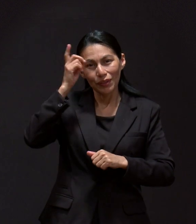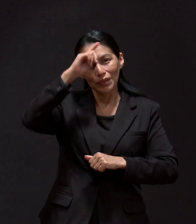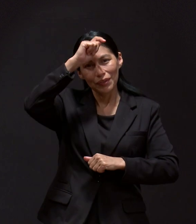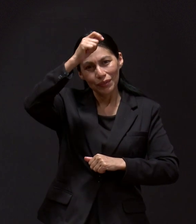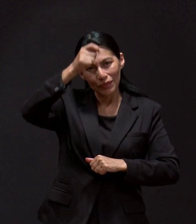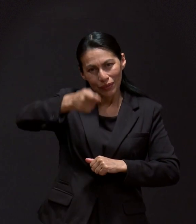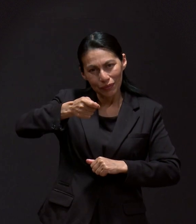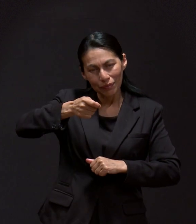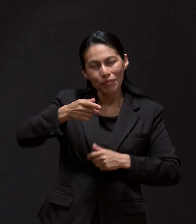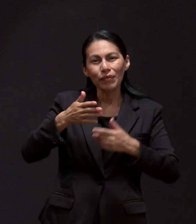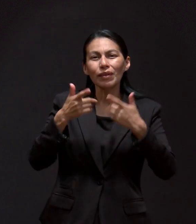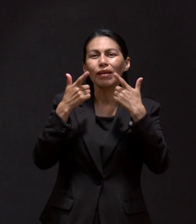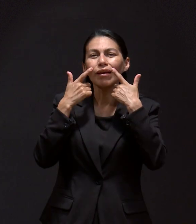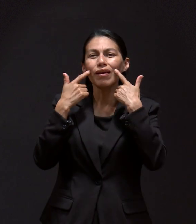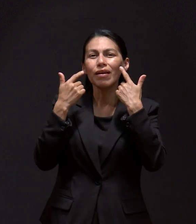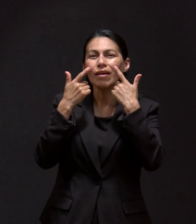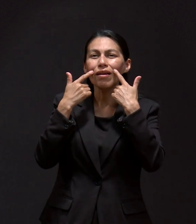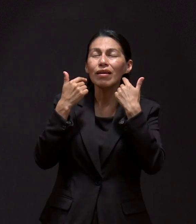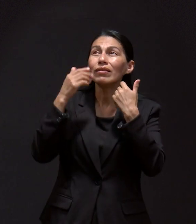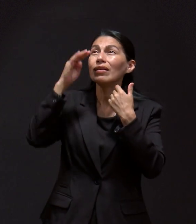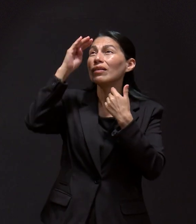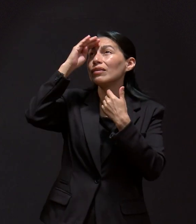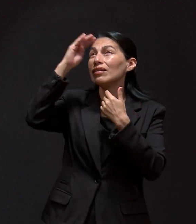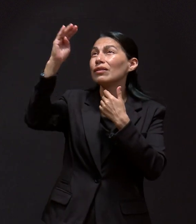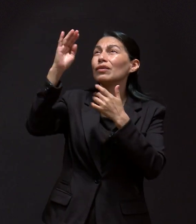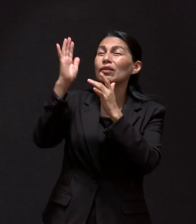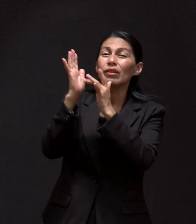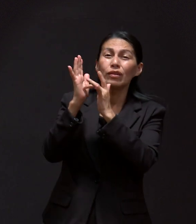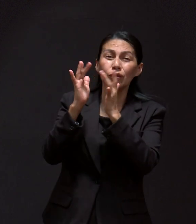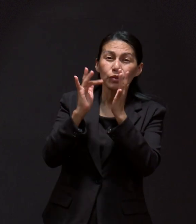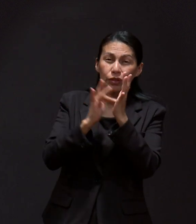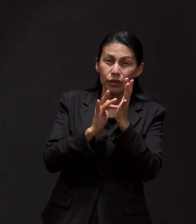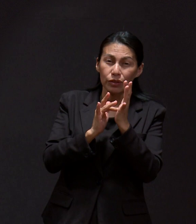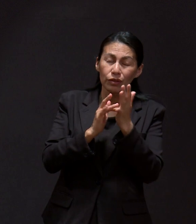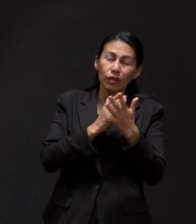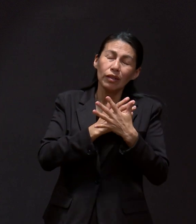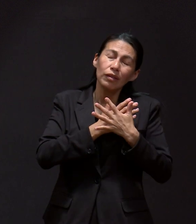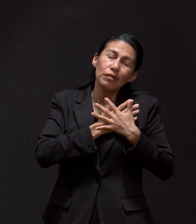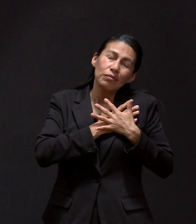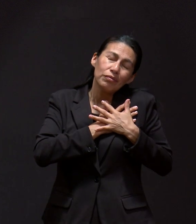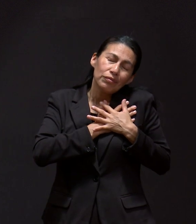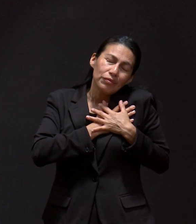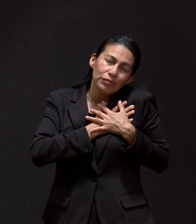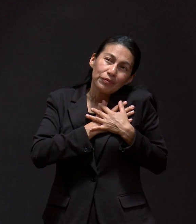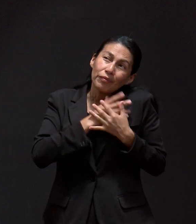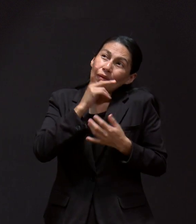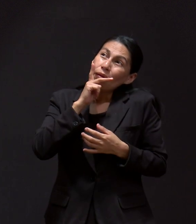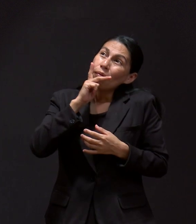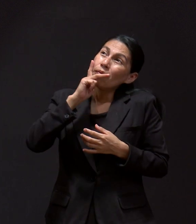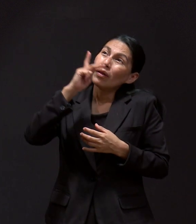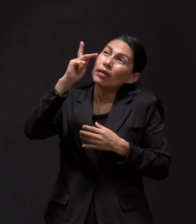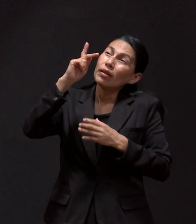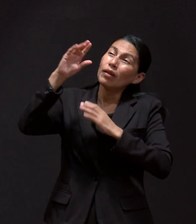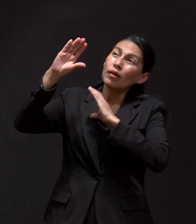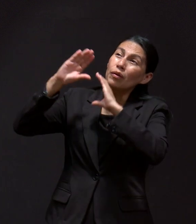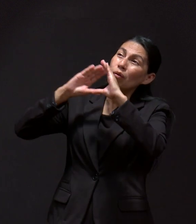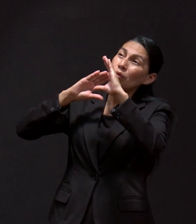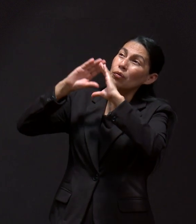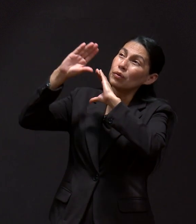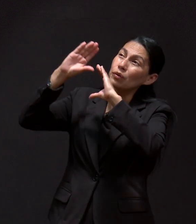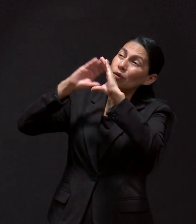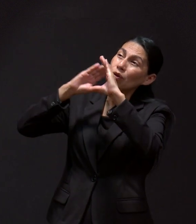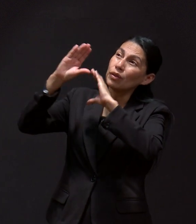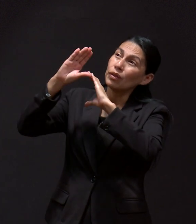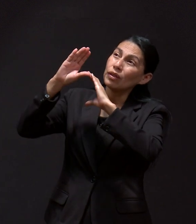dios que la gracia del señor jesucristo el amor del padre y la